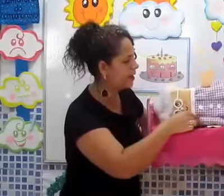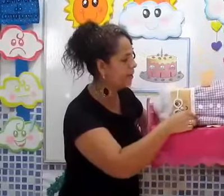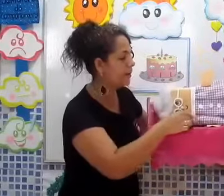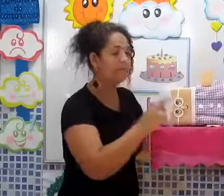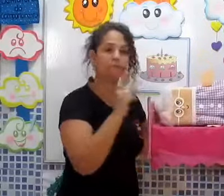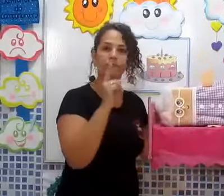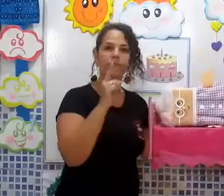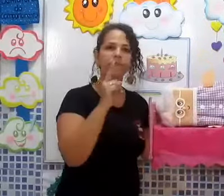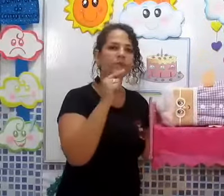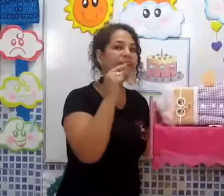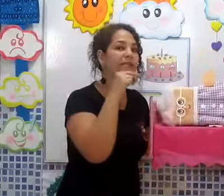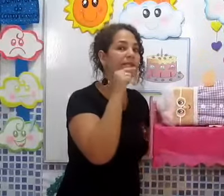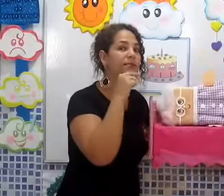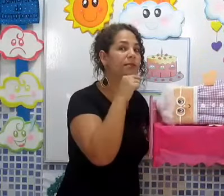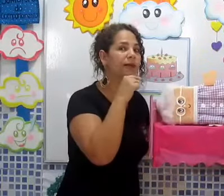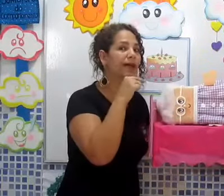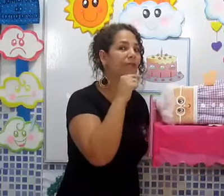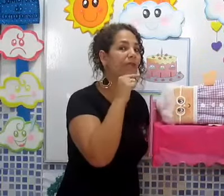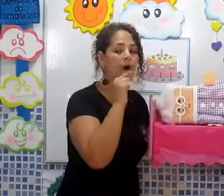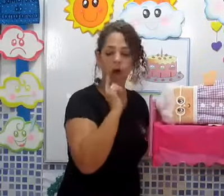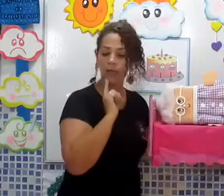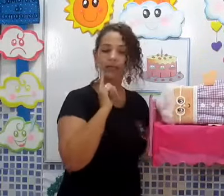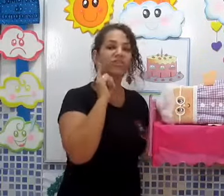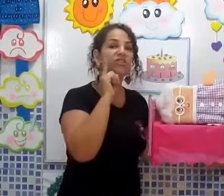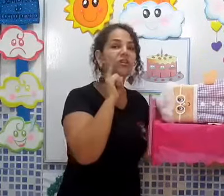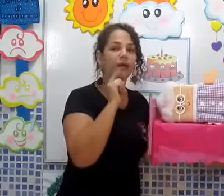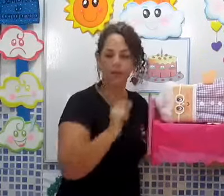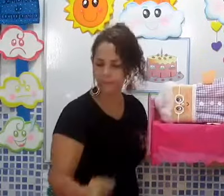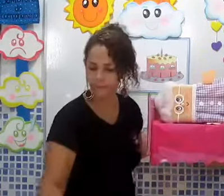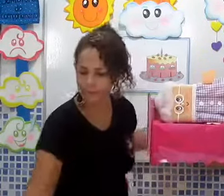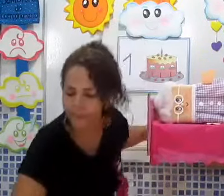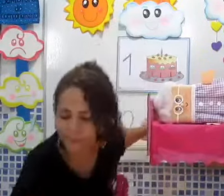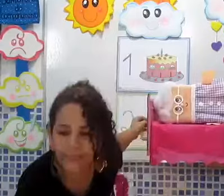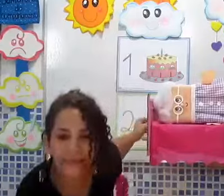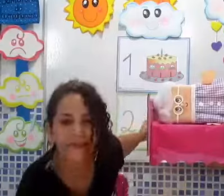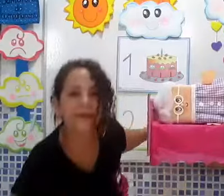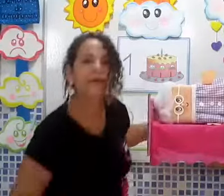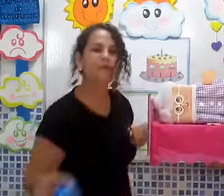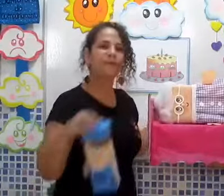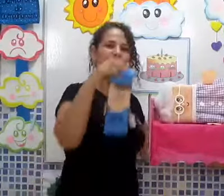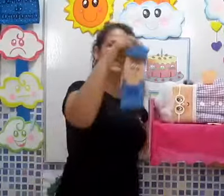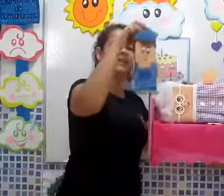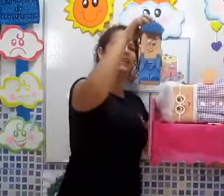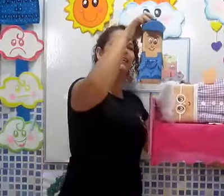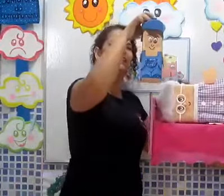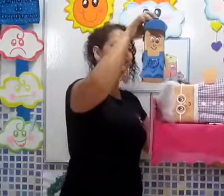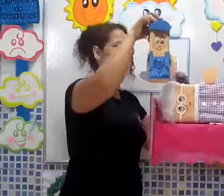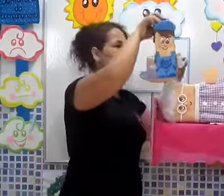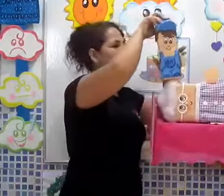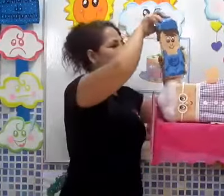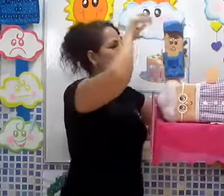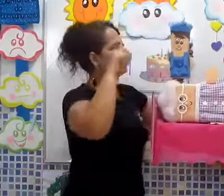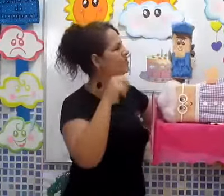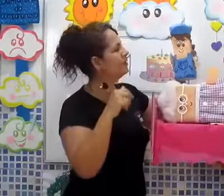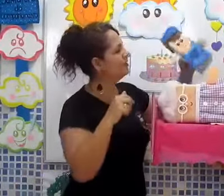cama. Em cima da vó tinha um menino. Um